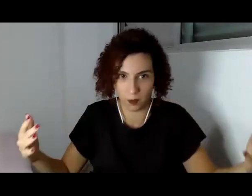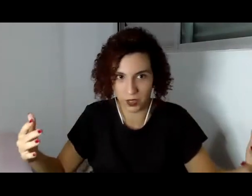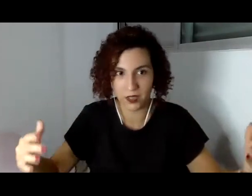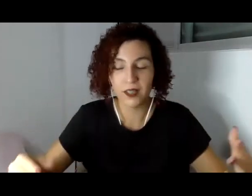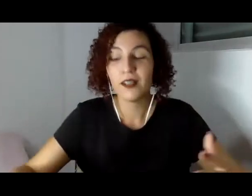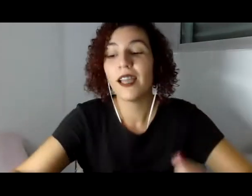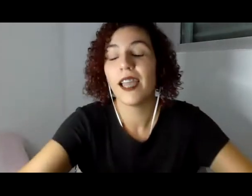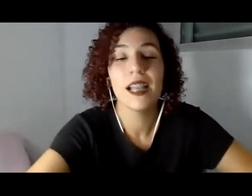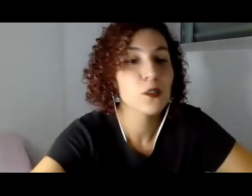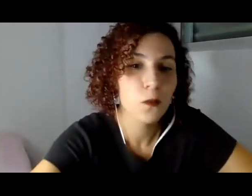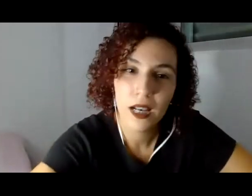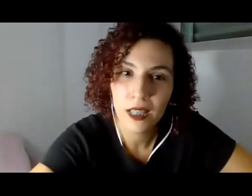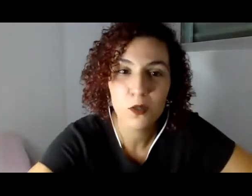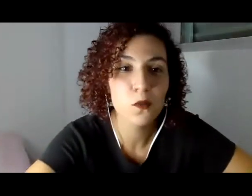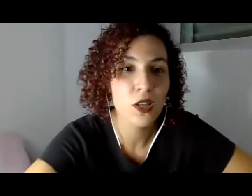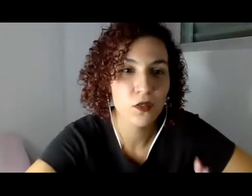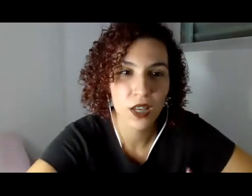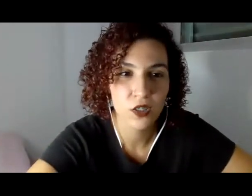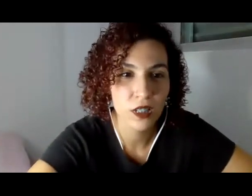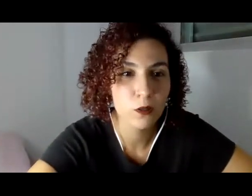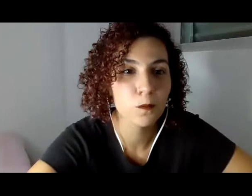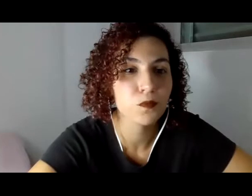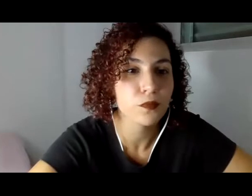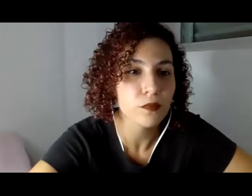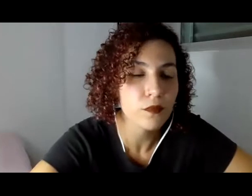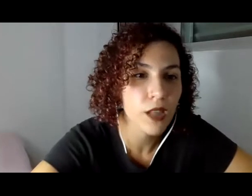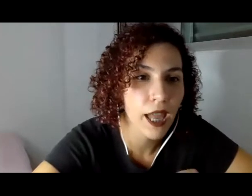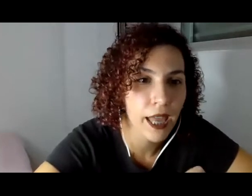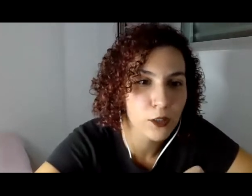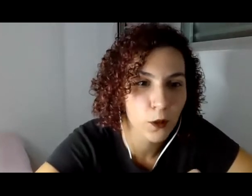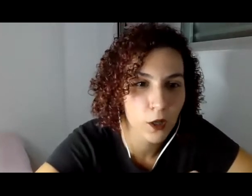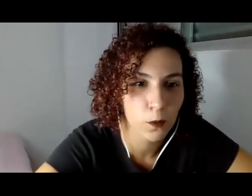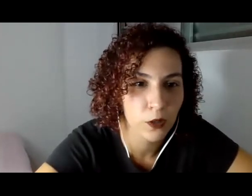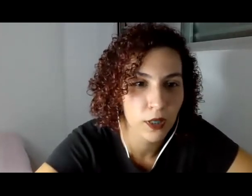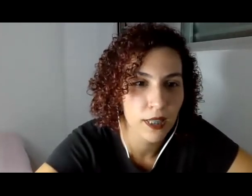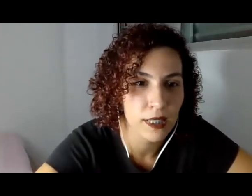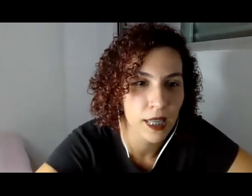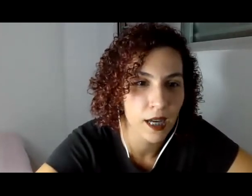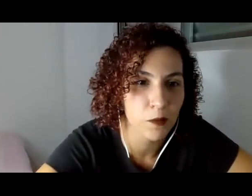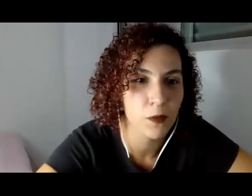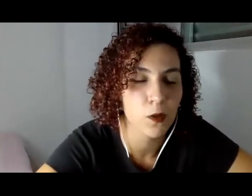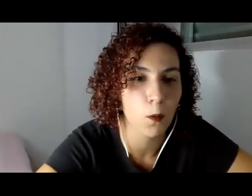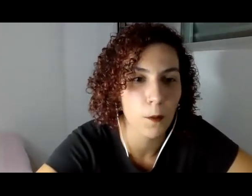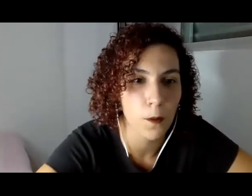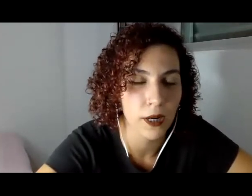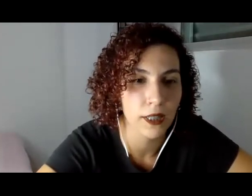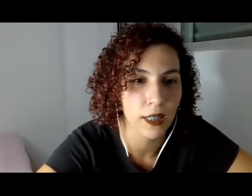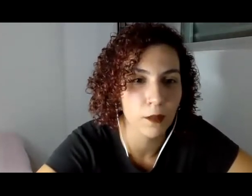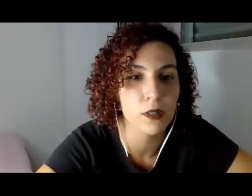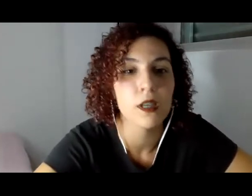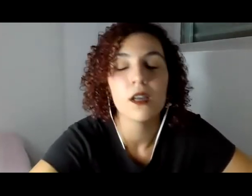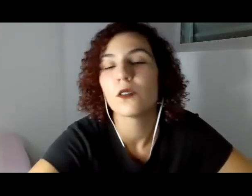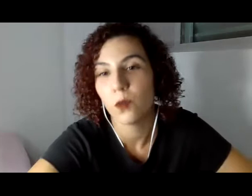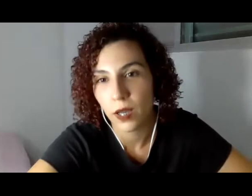do cinema. Ele é super lindo, super divertido. A Joana comentou aqui que está sem câmera, mas como é bom